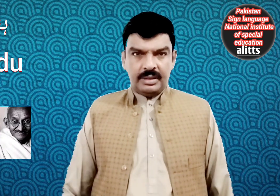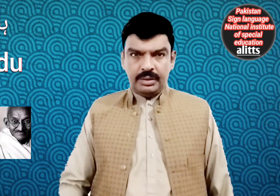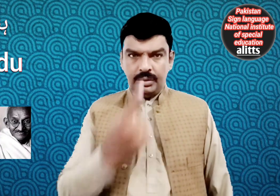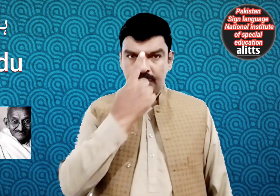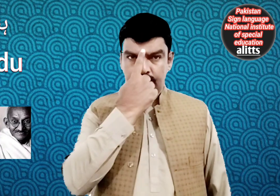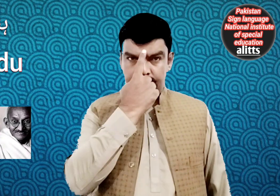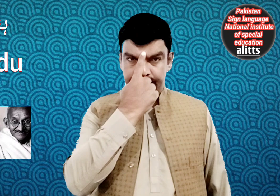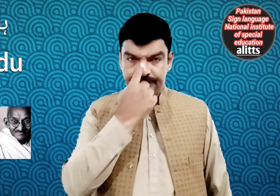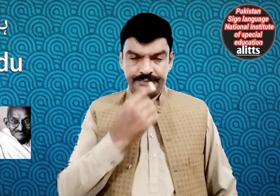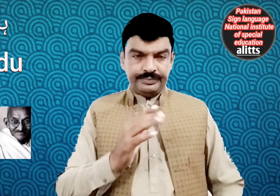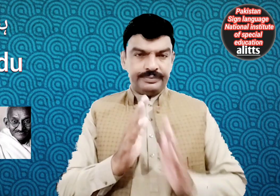हिंदू,